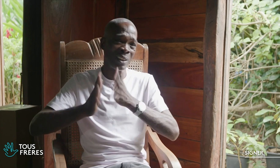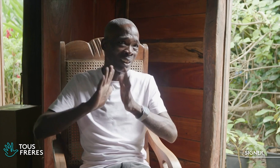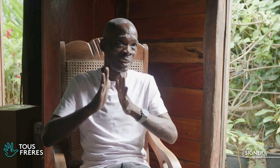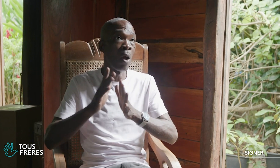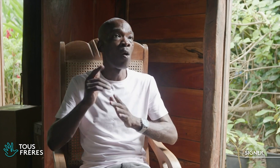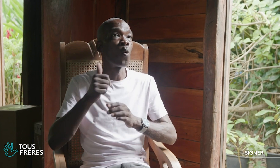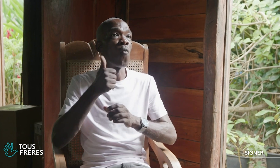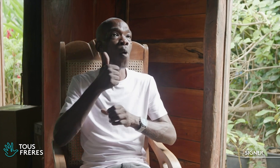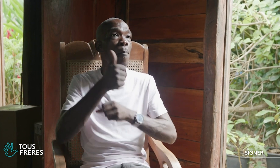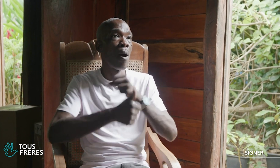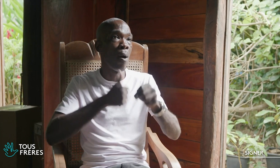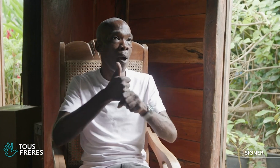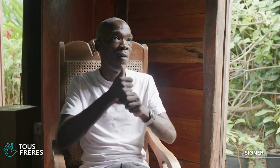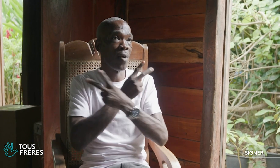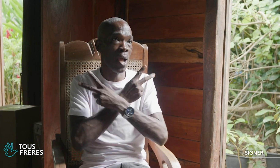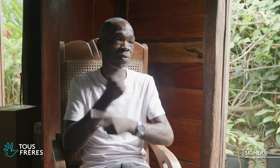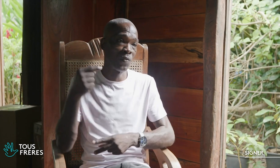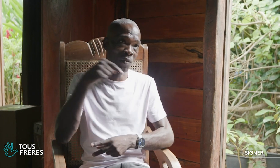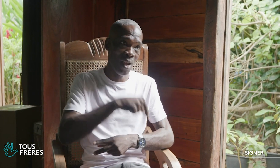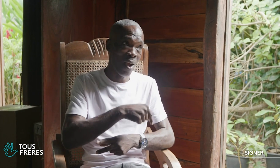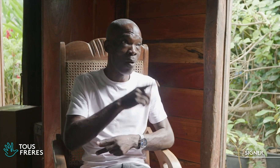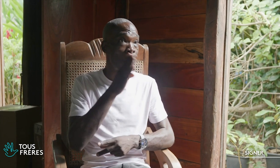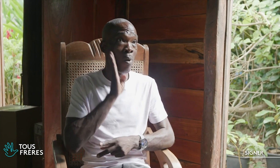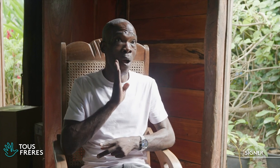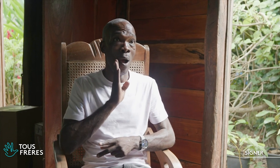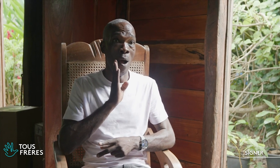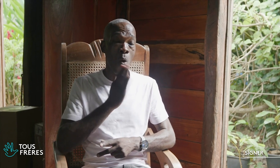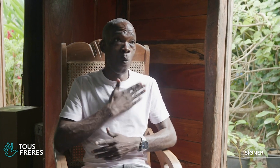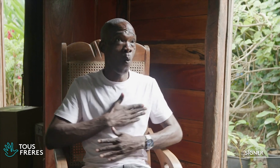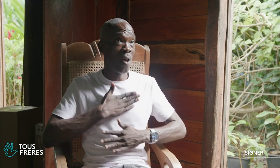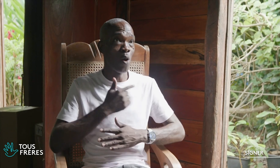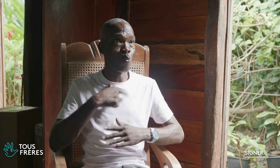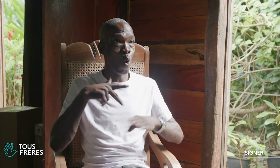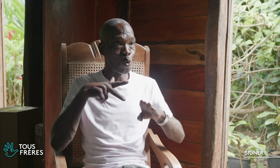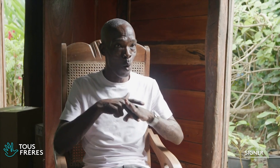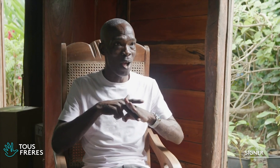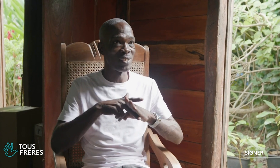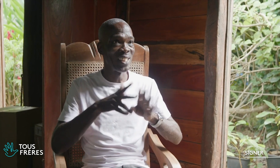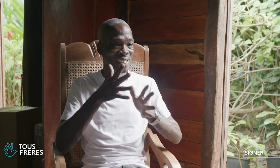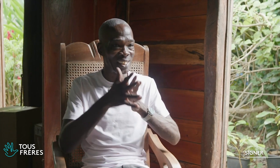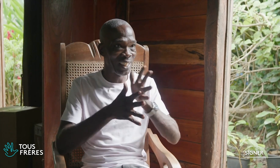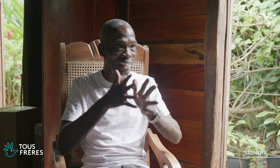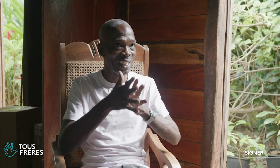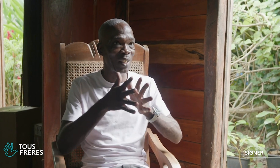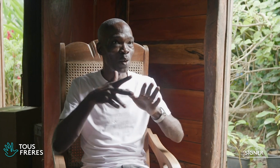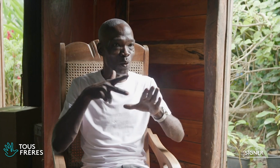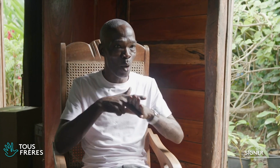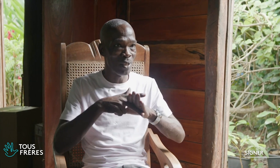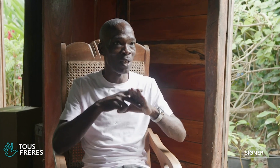ma scolarité et mes parents vivaient encore en Guadeloupe. Alors, au début, c'était un peu difficile parce que, vu